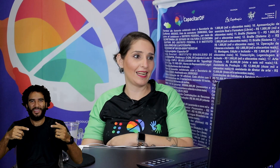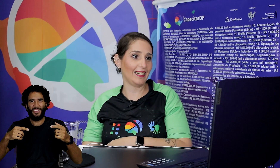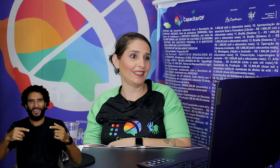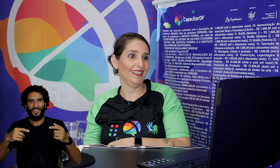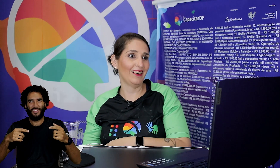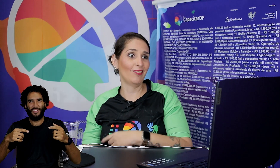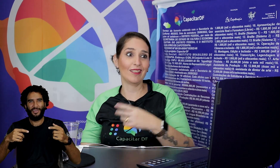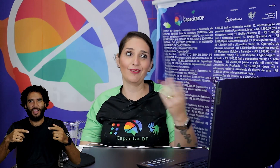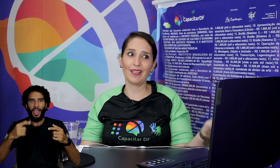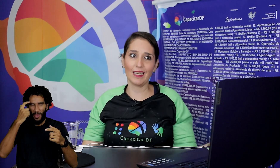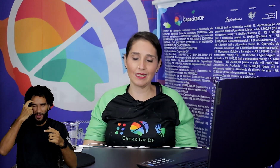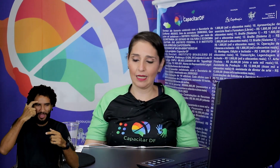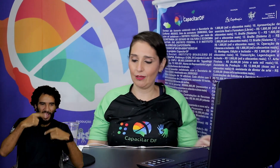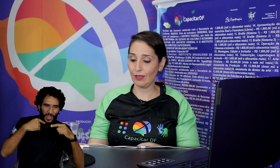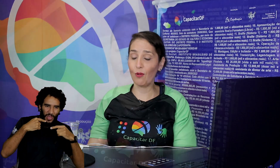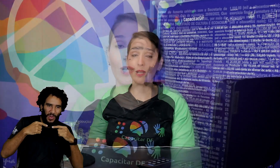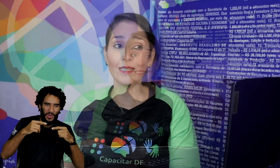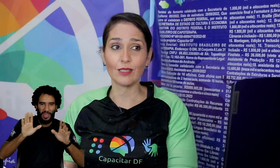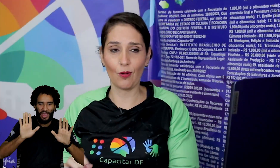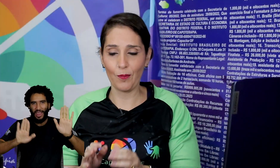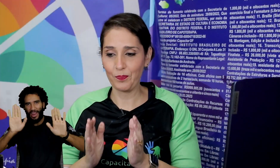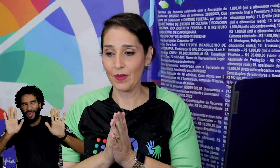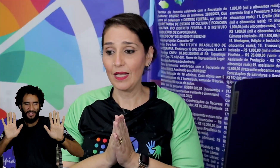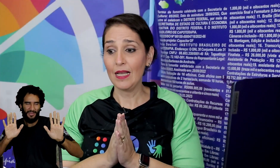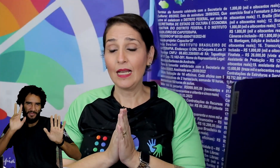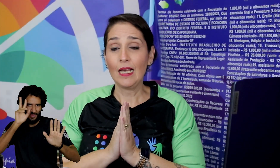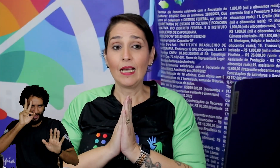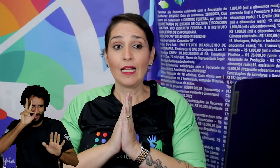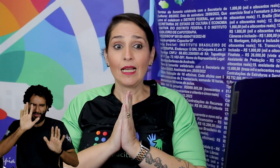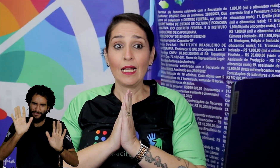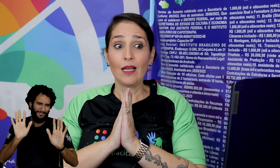e era coisa, não ia dar certo. Então, olha só.